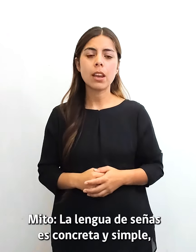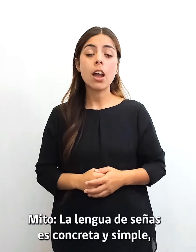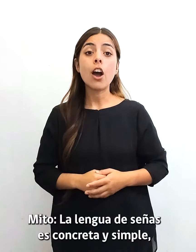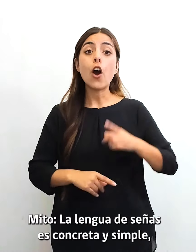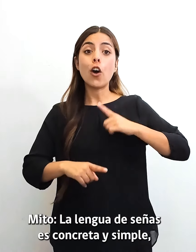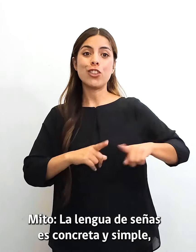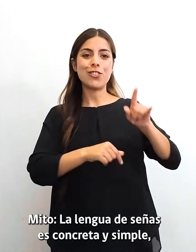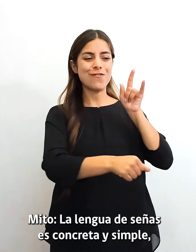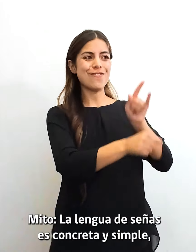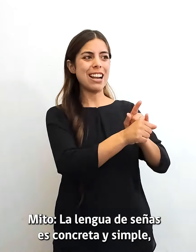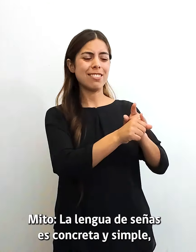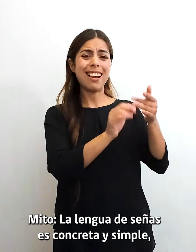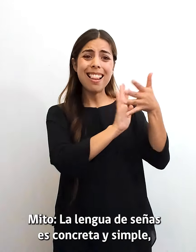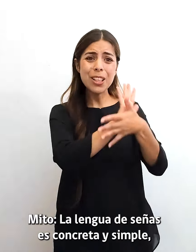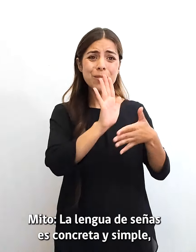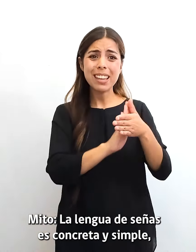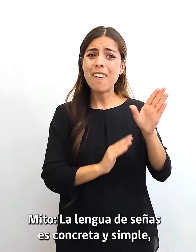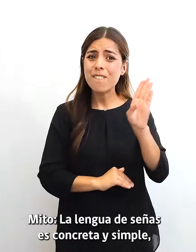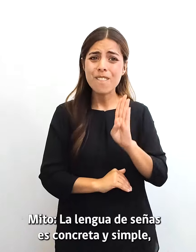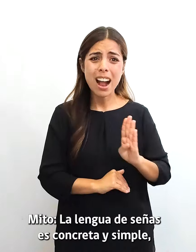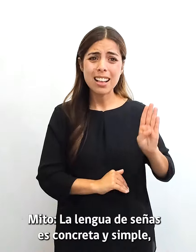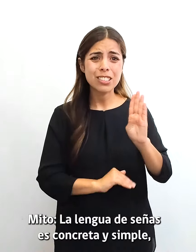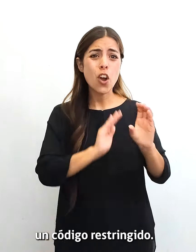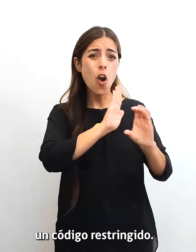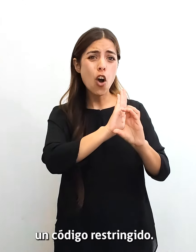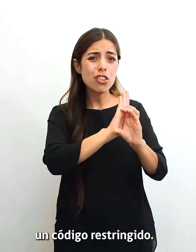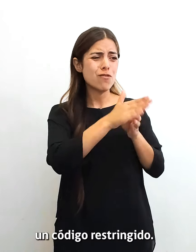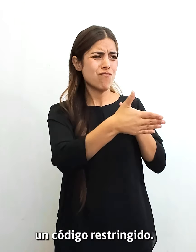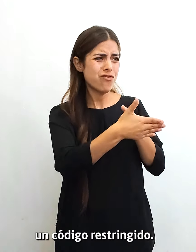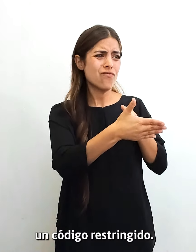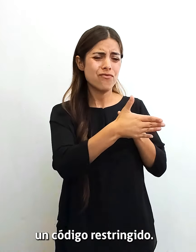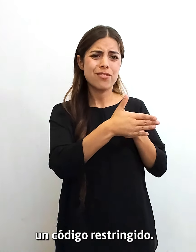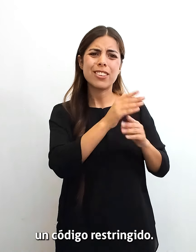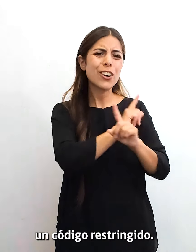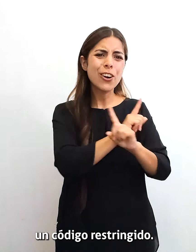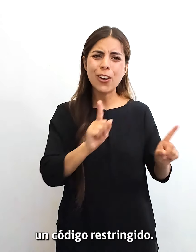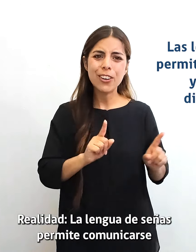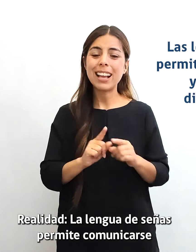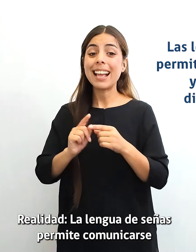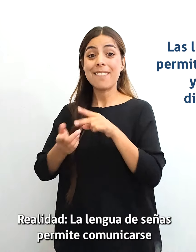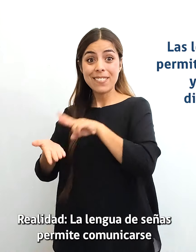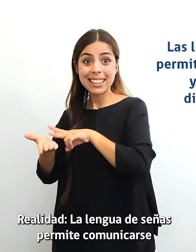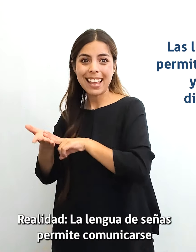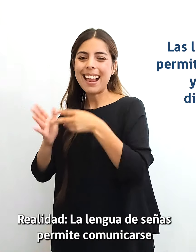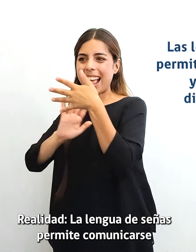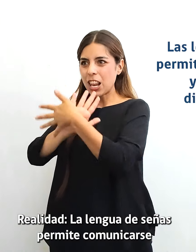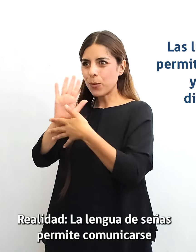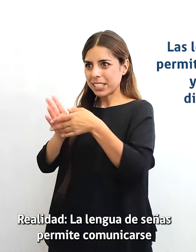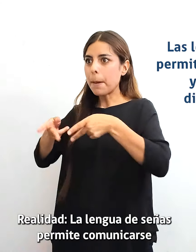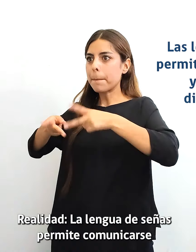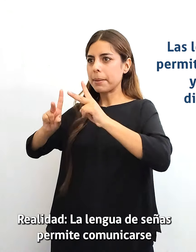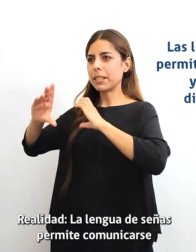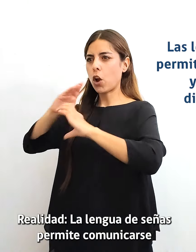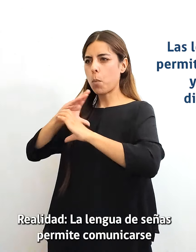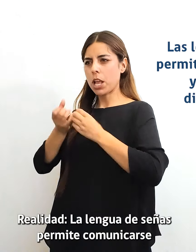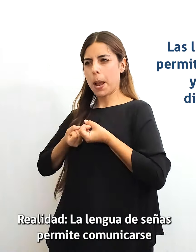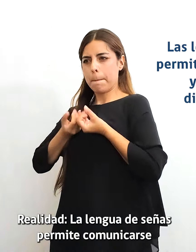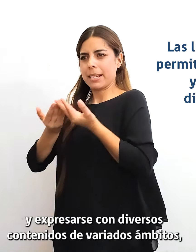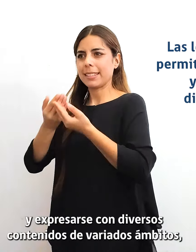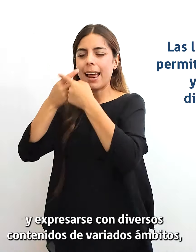Mito, la lengua de señas es concreta y simple, un código restringido. Realidad, la lengua de señas permite comunicarse y